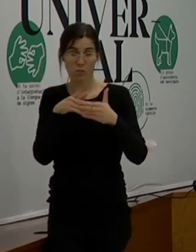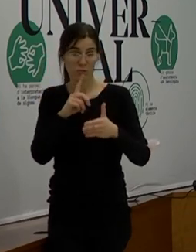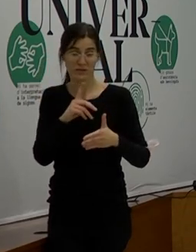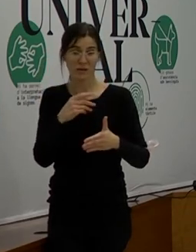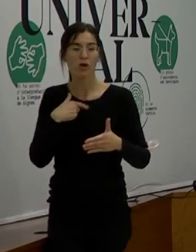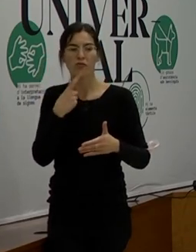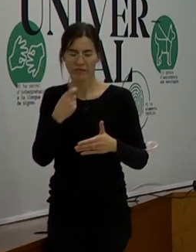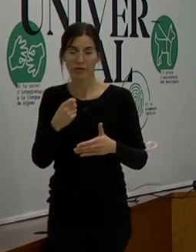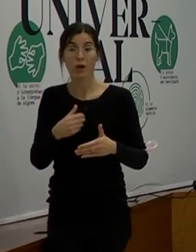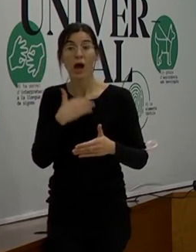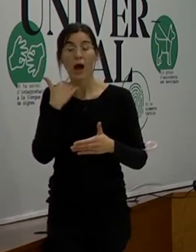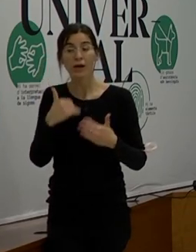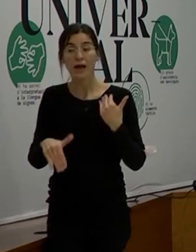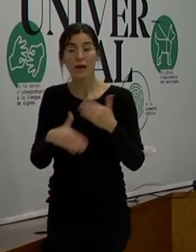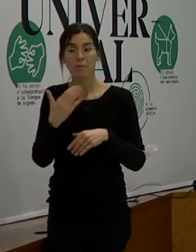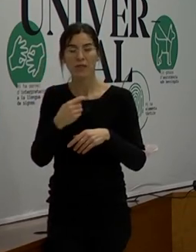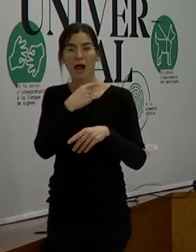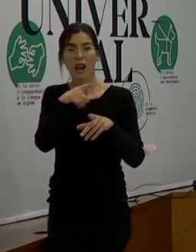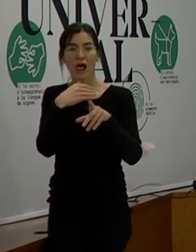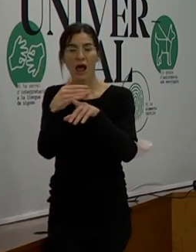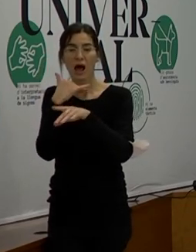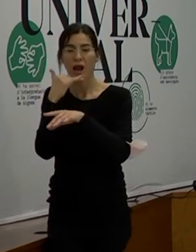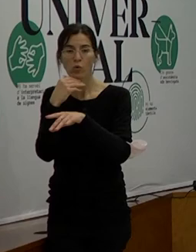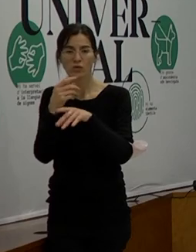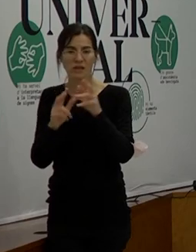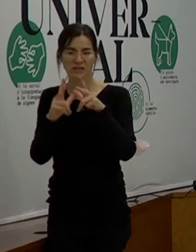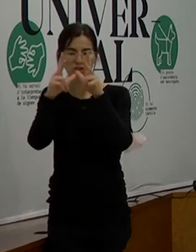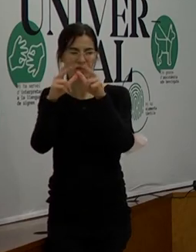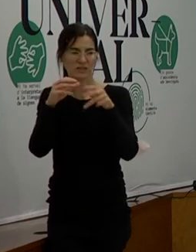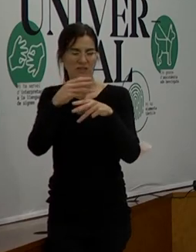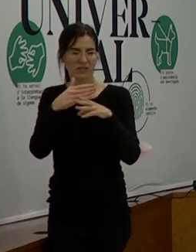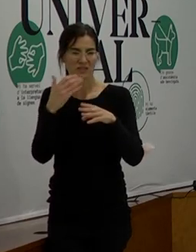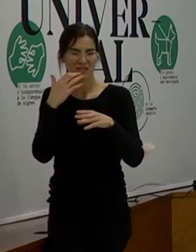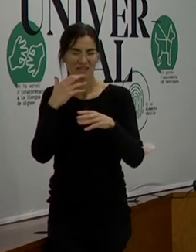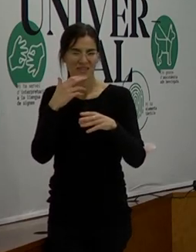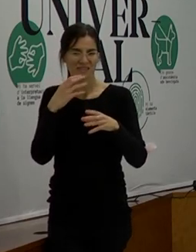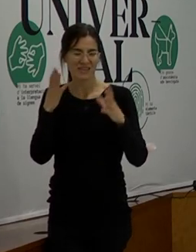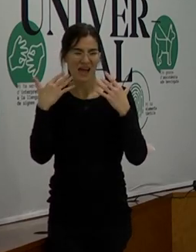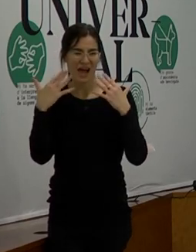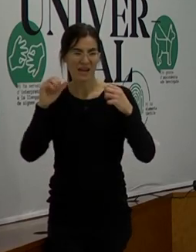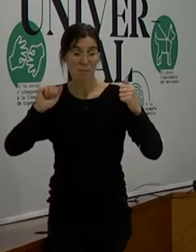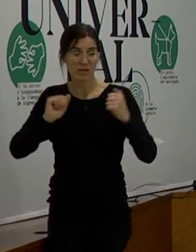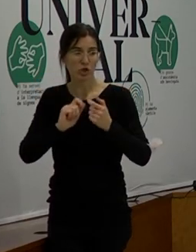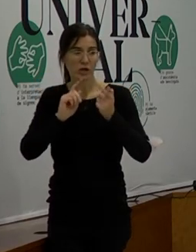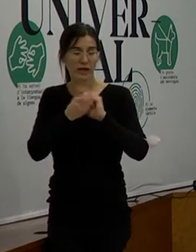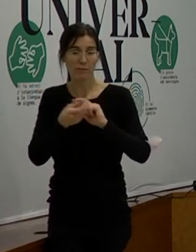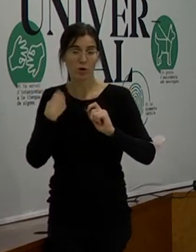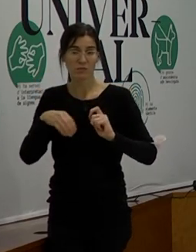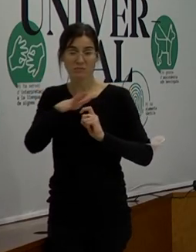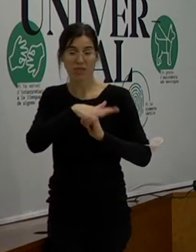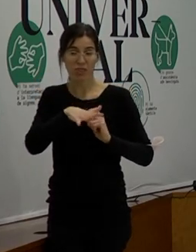Però comencen a haver-hi ascensors sectoritzats que aleshores, al canviar la pressió de l'aire, aquella